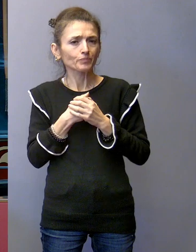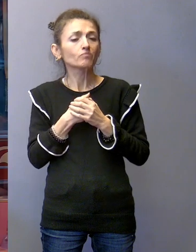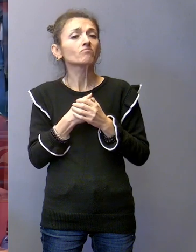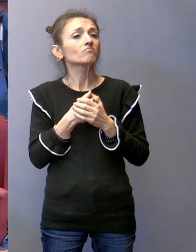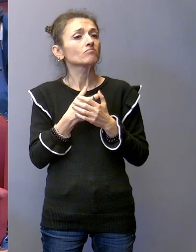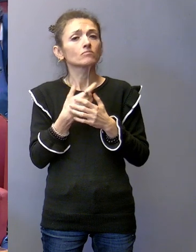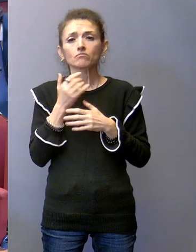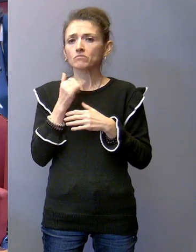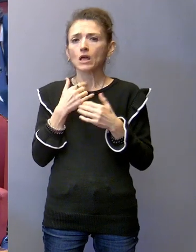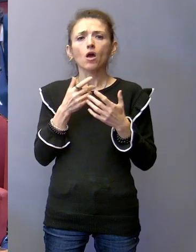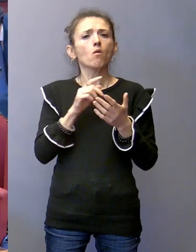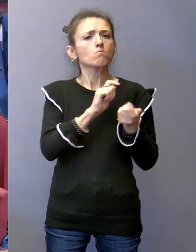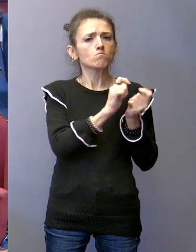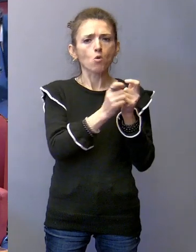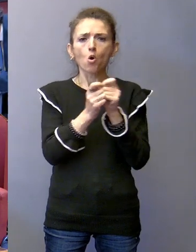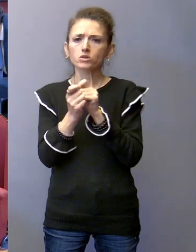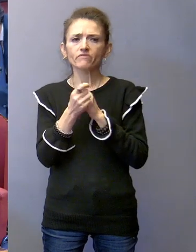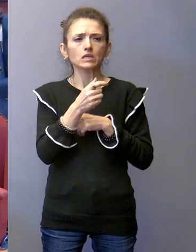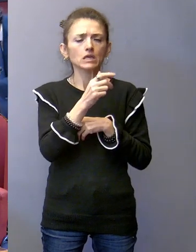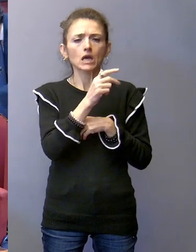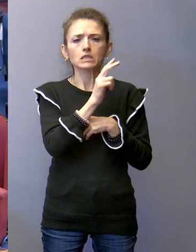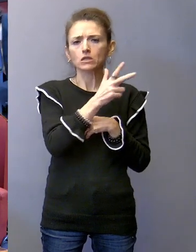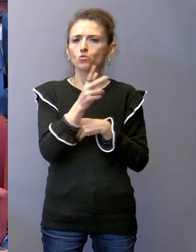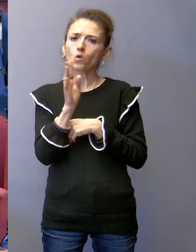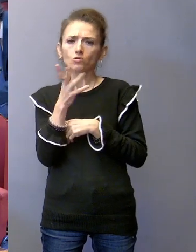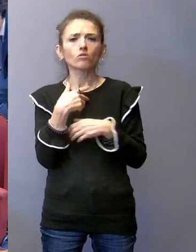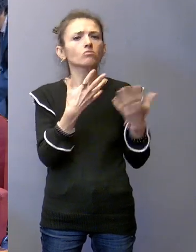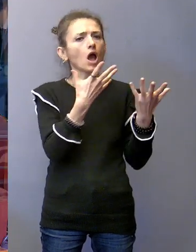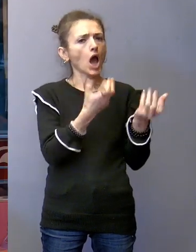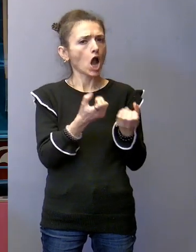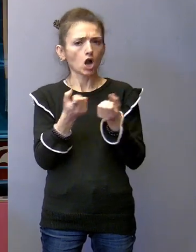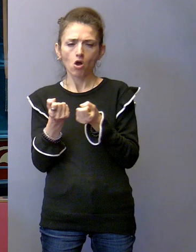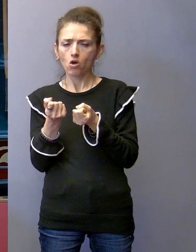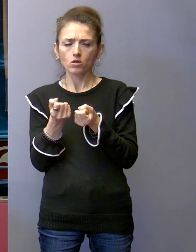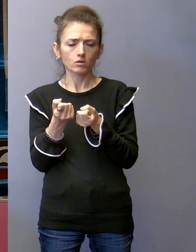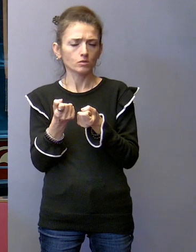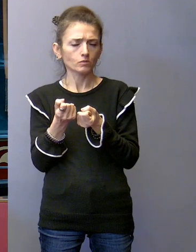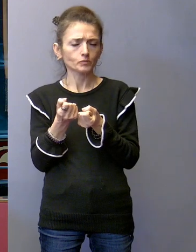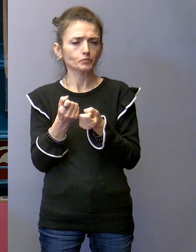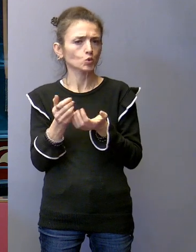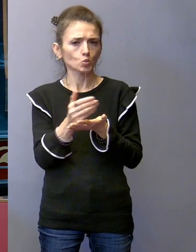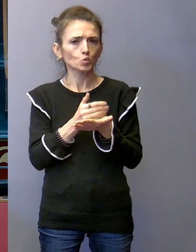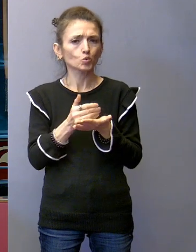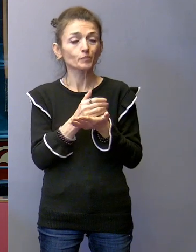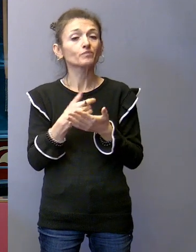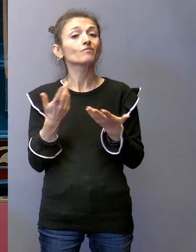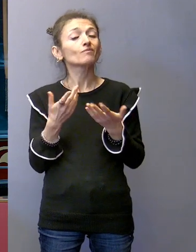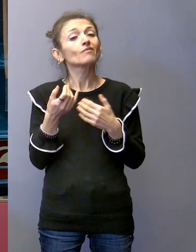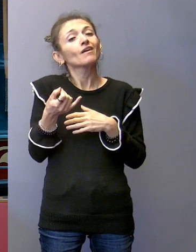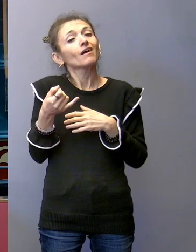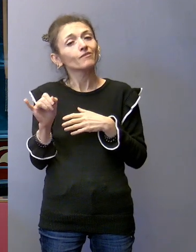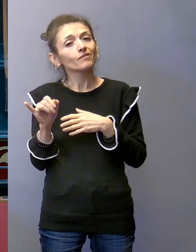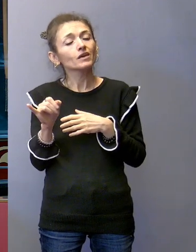accogliete entrambe le modifiche del 13 e del 14 poi per terminare l'emendamento